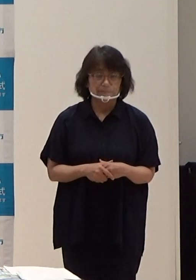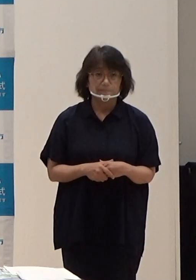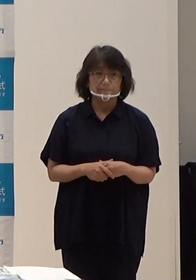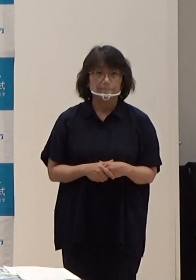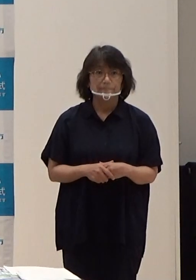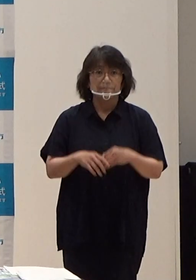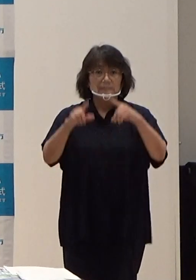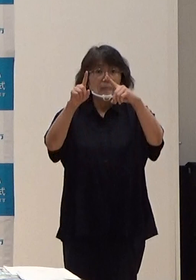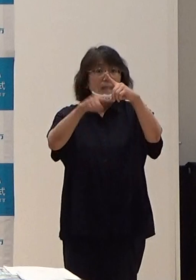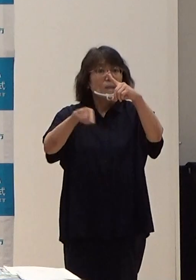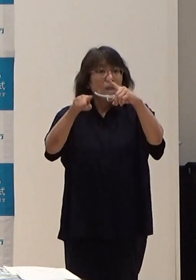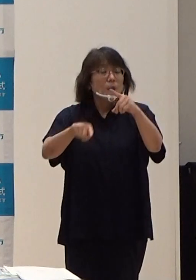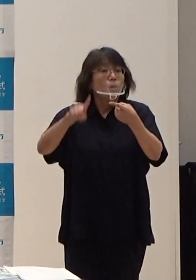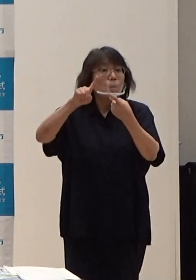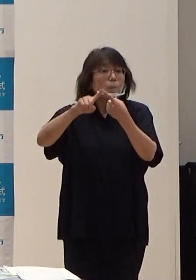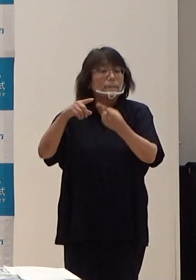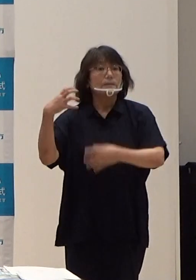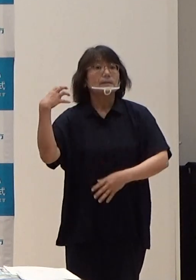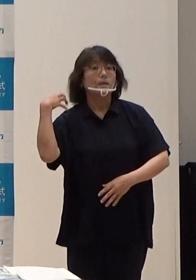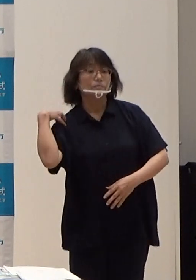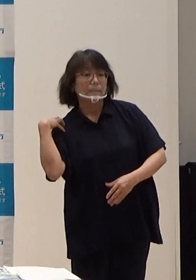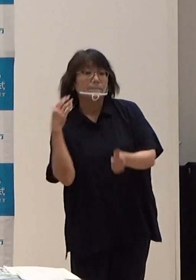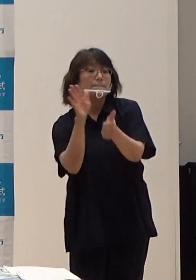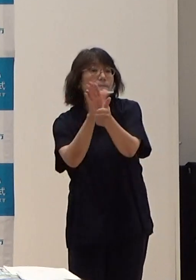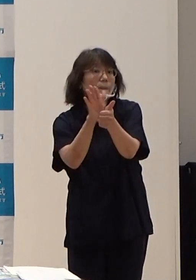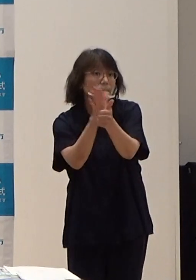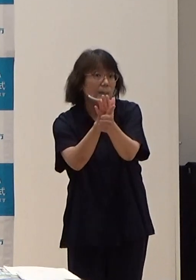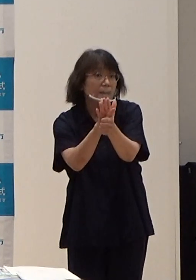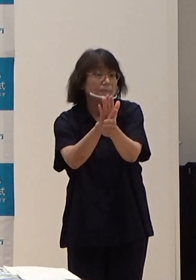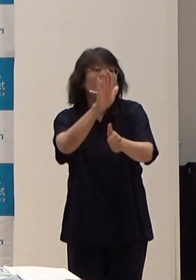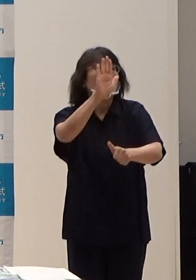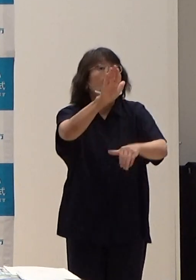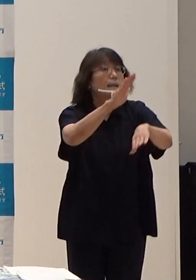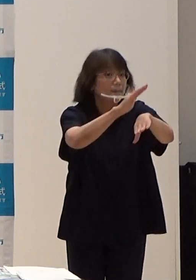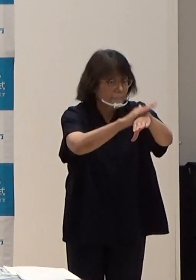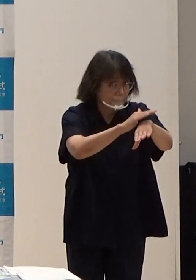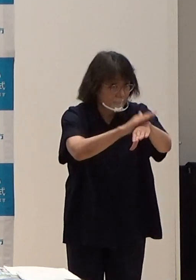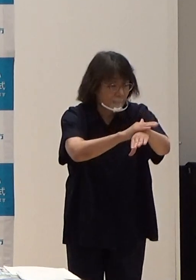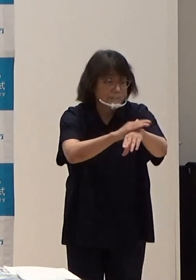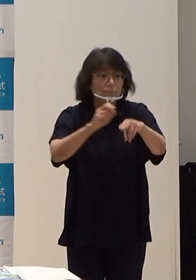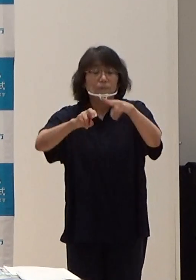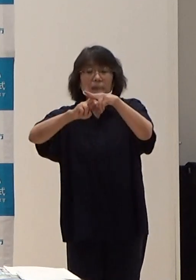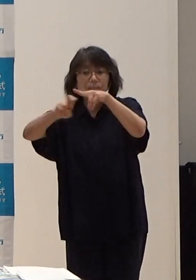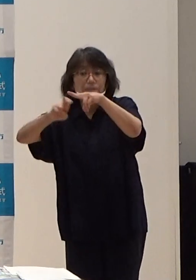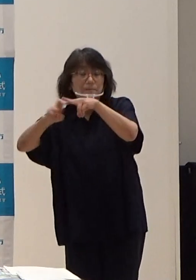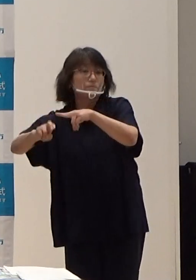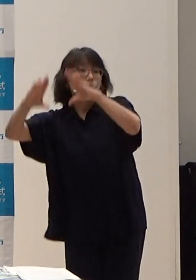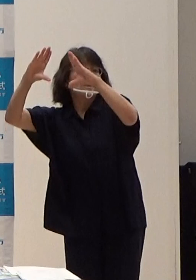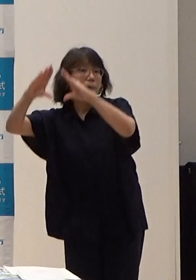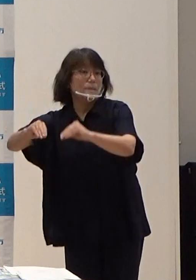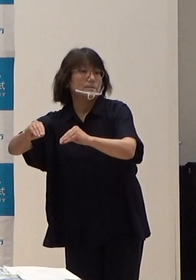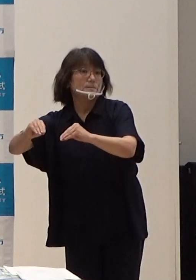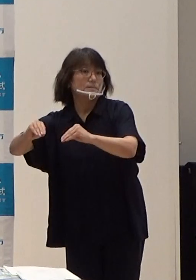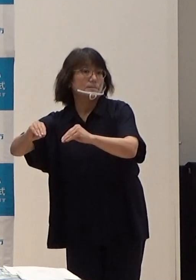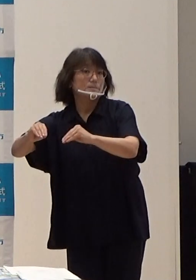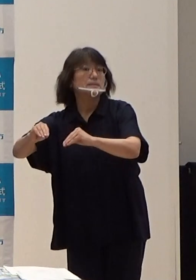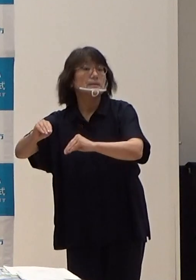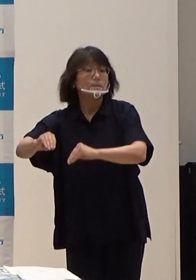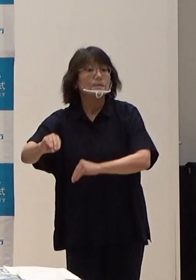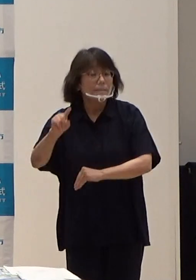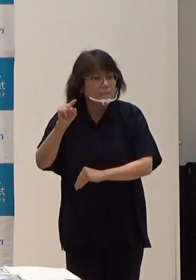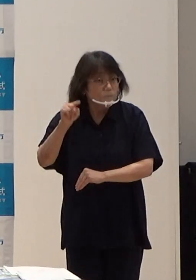在り方であるとか、あるいはその場合によっては鉄路の廃止などという議論が各地